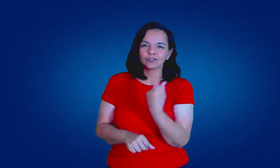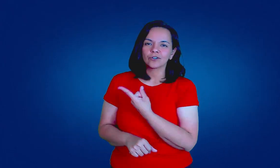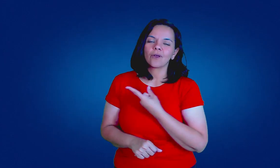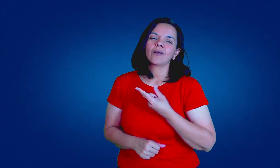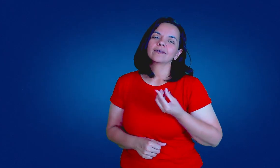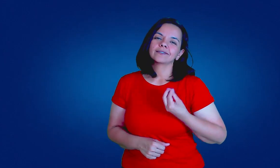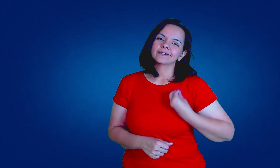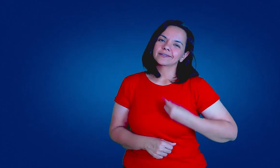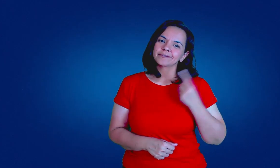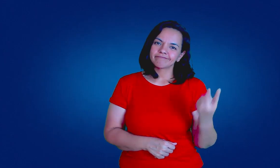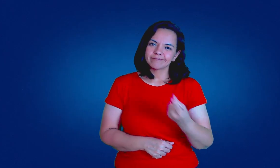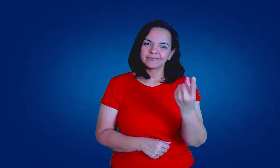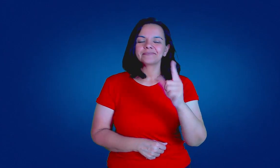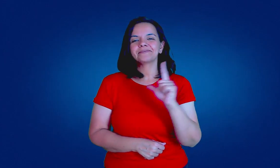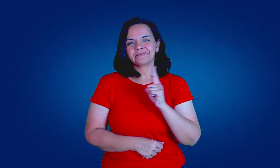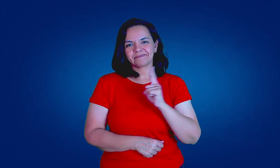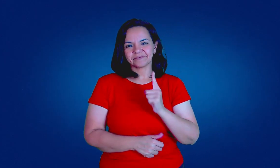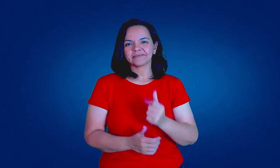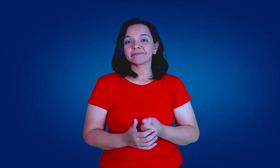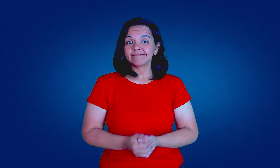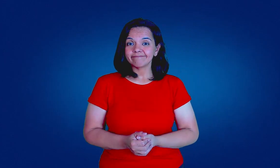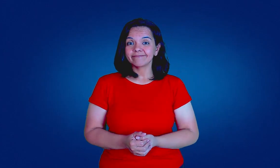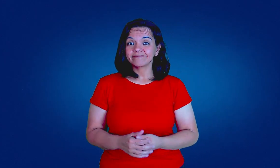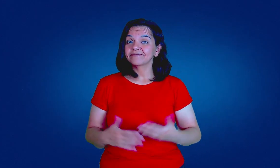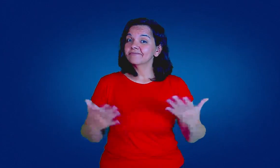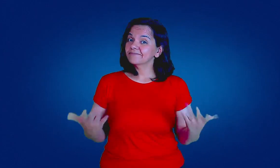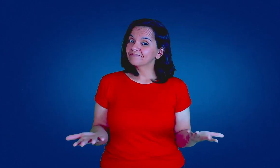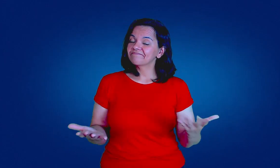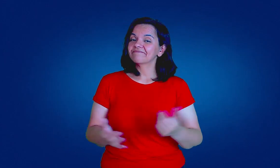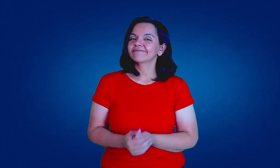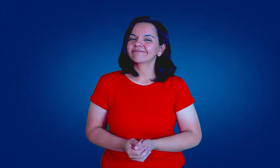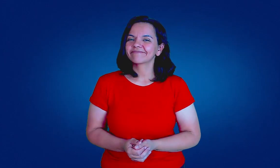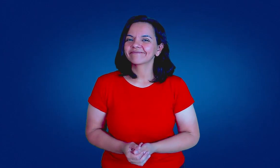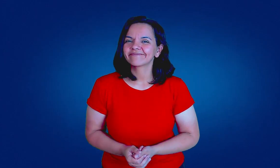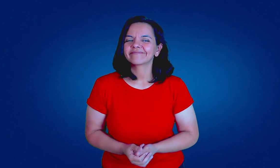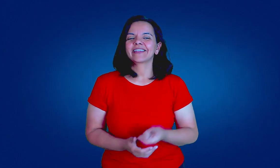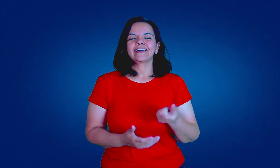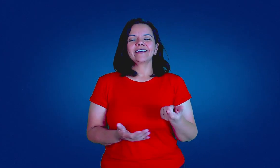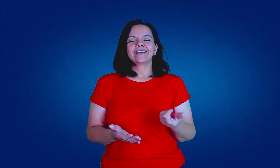Se eu honrar o convênio que fiz, eu vou ter minha família eterna.